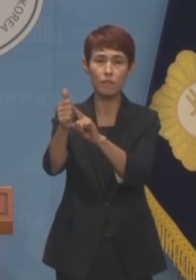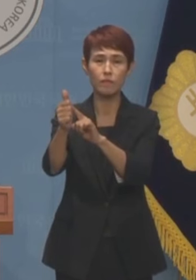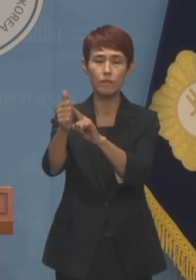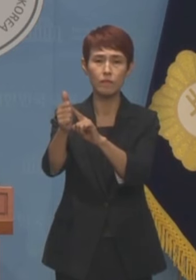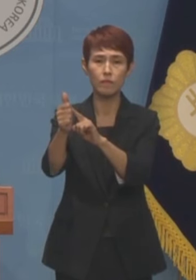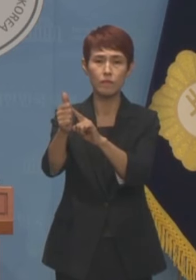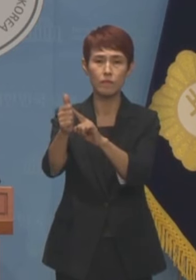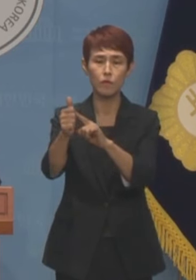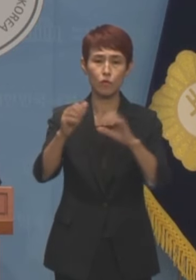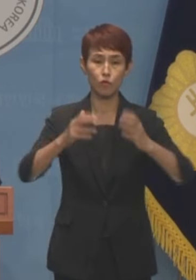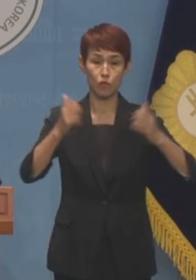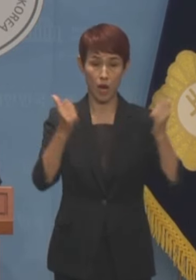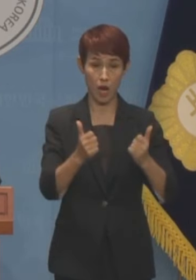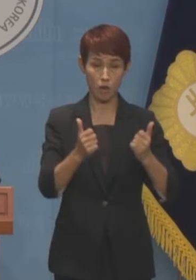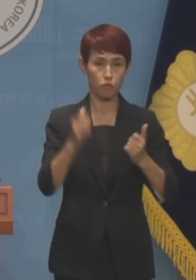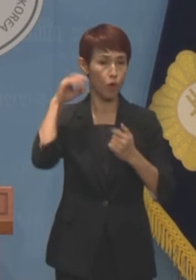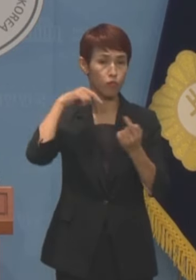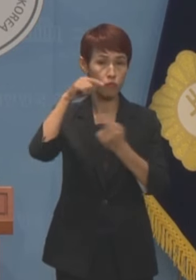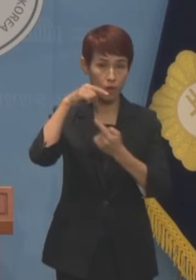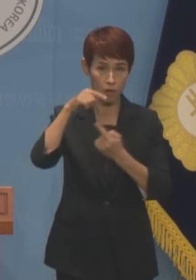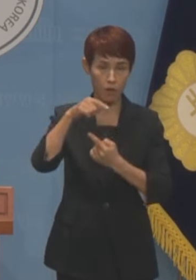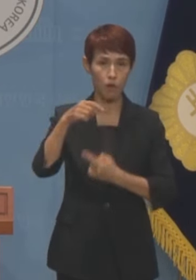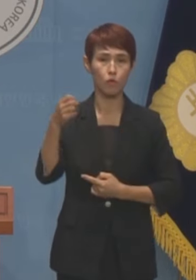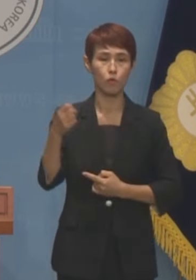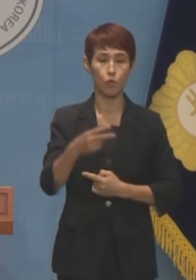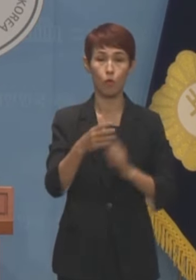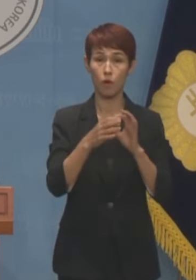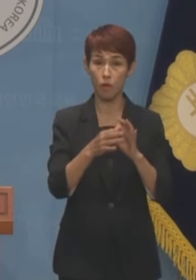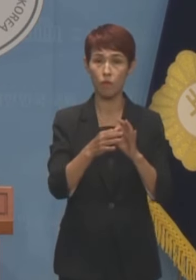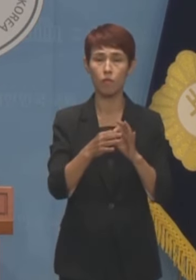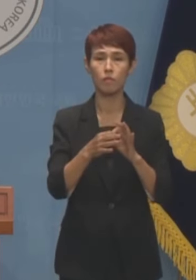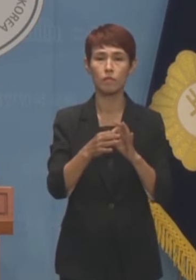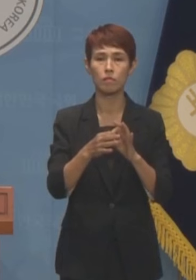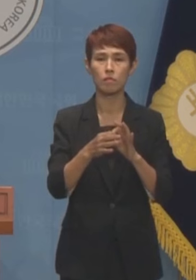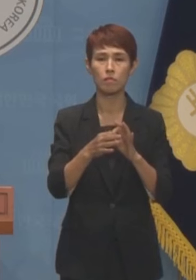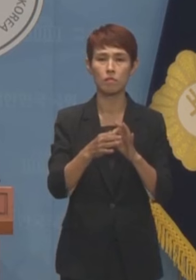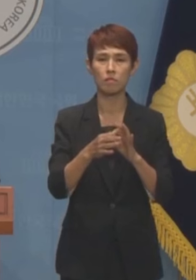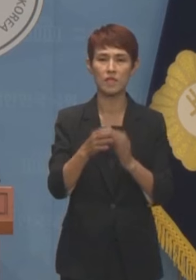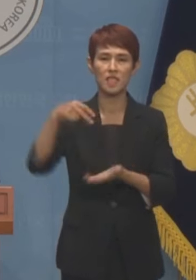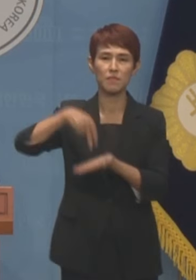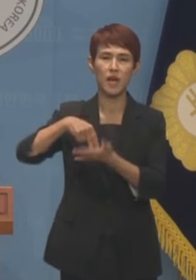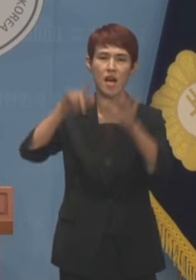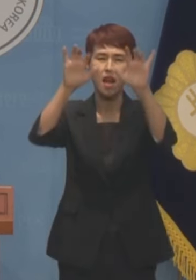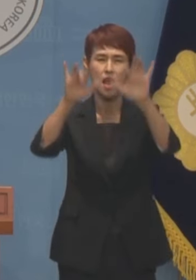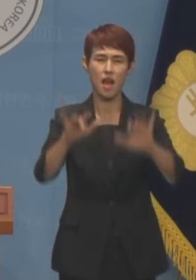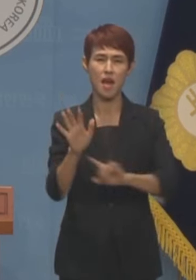직무대행이 국회에서 진행되는 청문회와 청문회와 관련해 장문의 입장문을